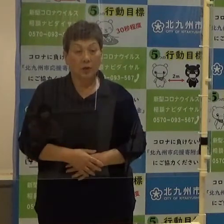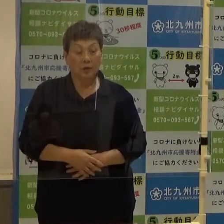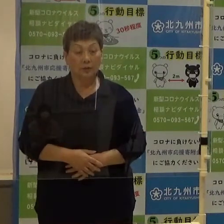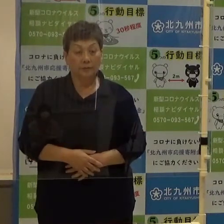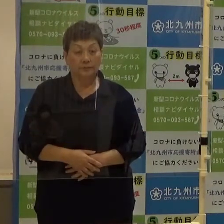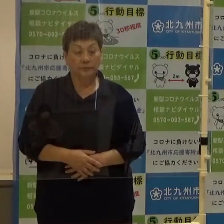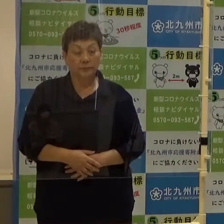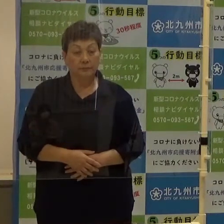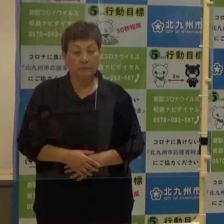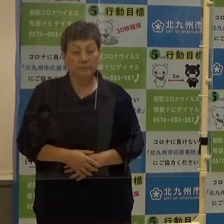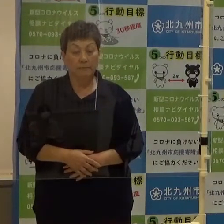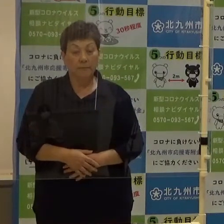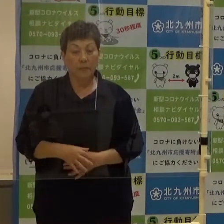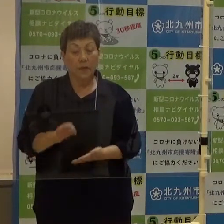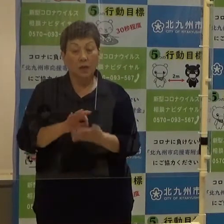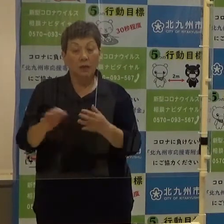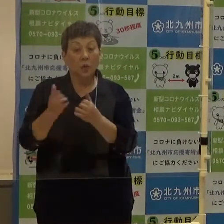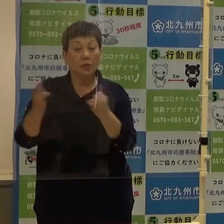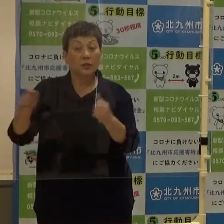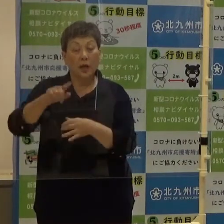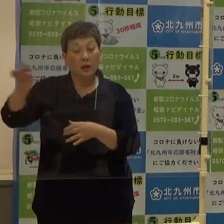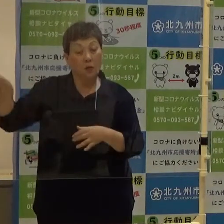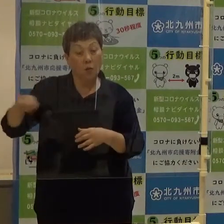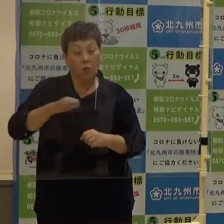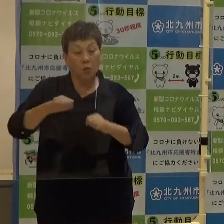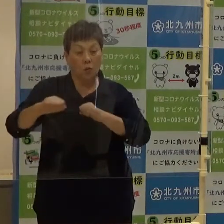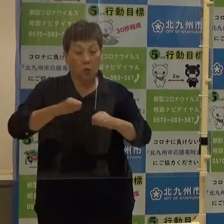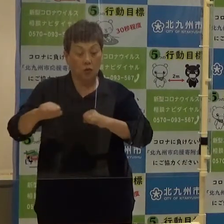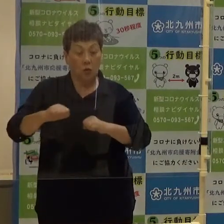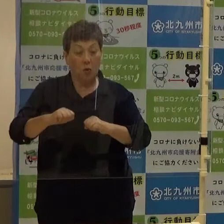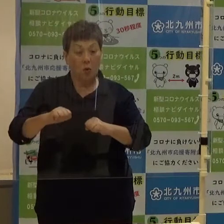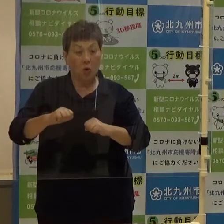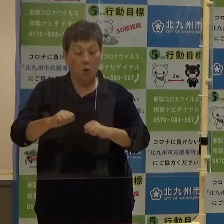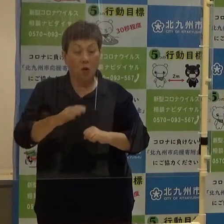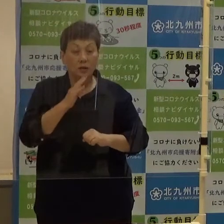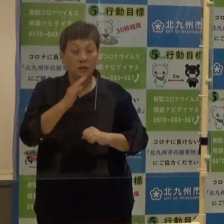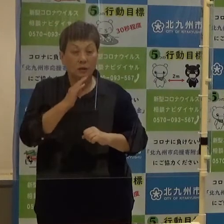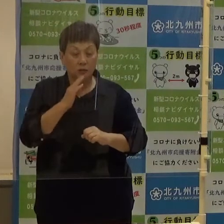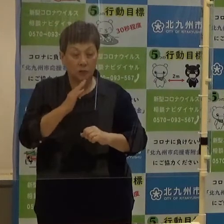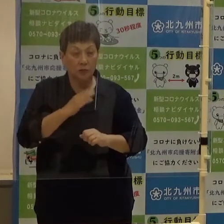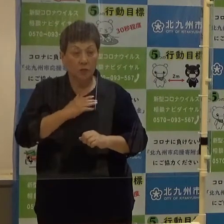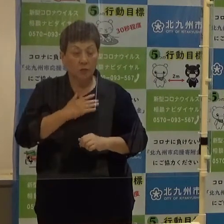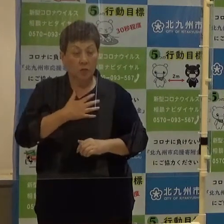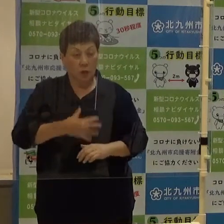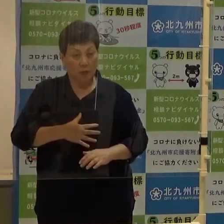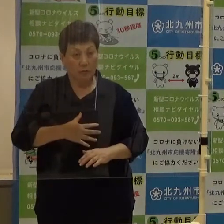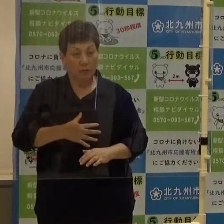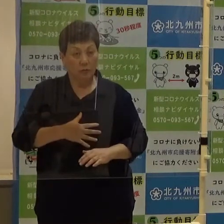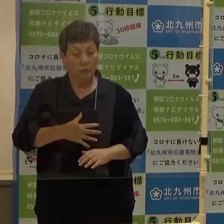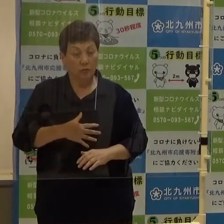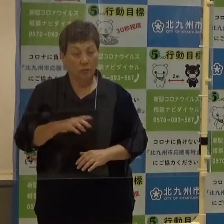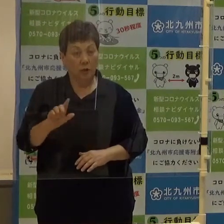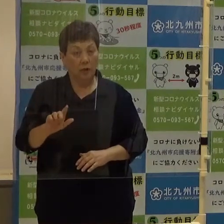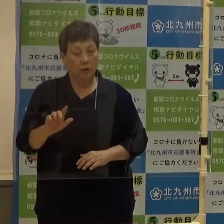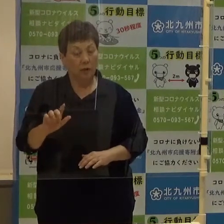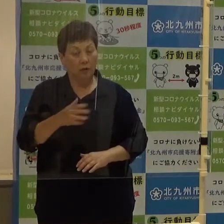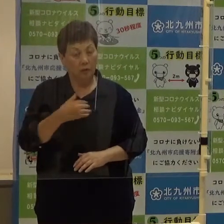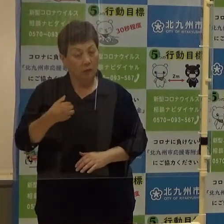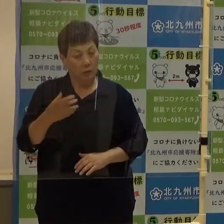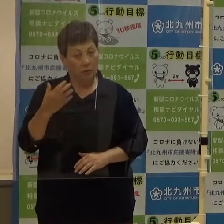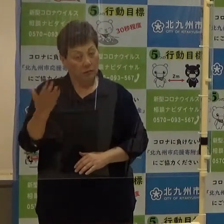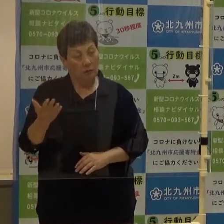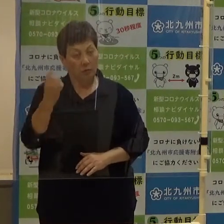な消費者の行動によってですね、実質担保されるんじゃないかと思います。